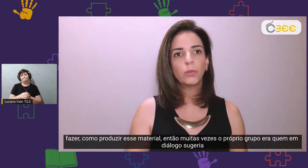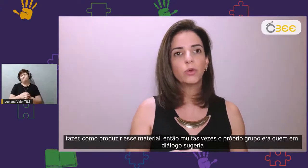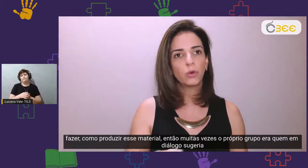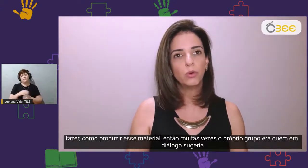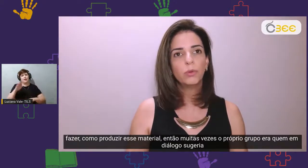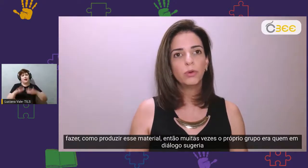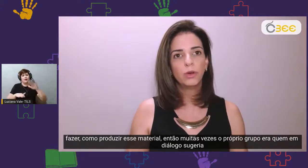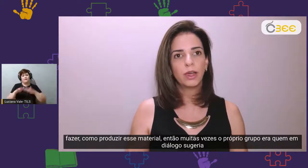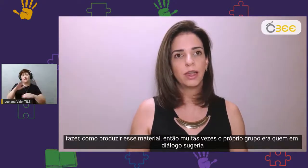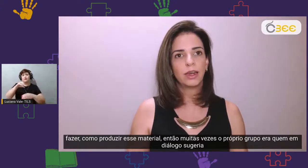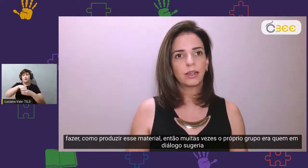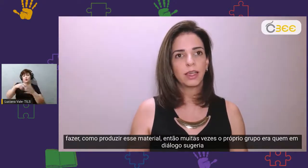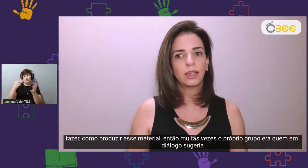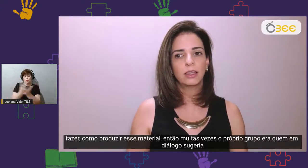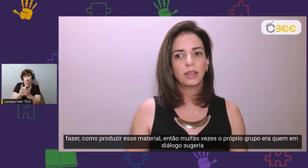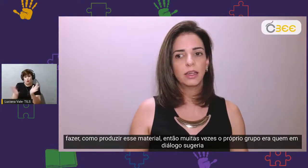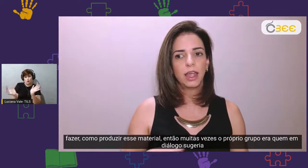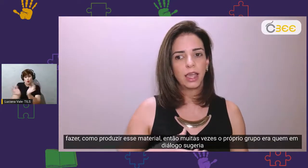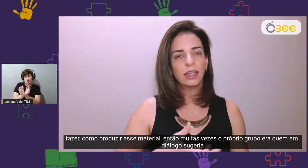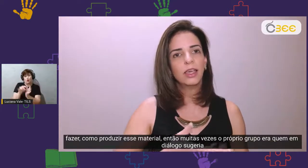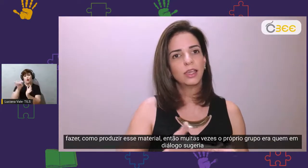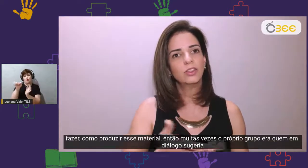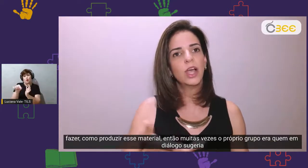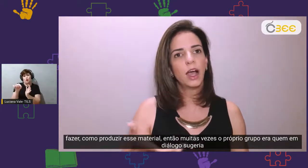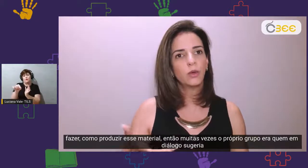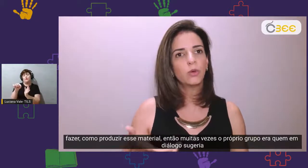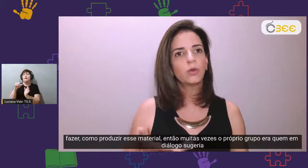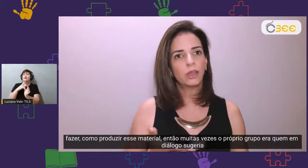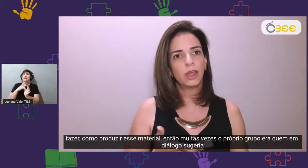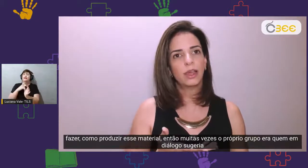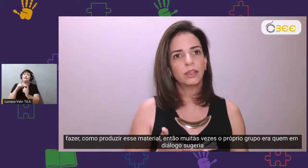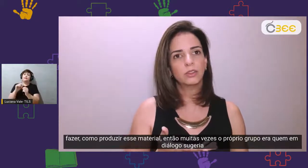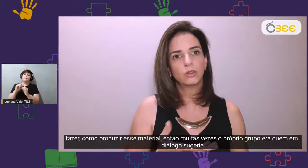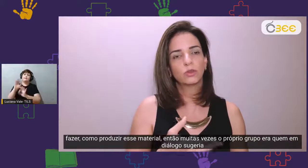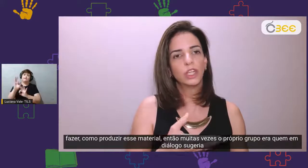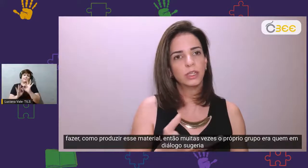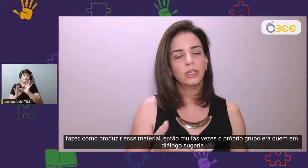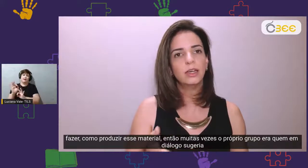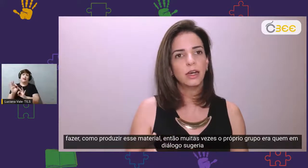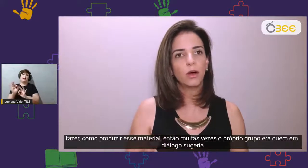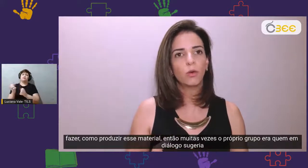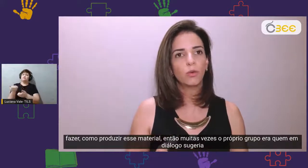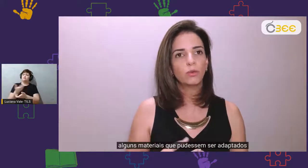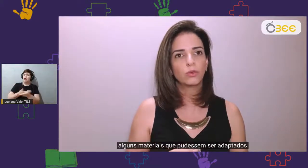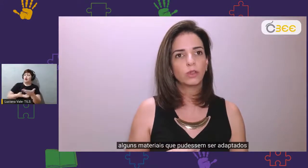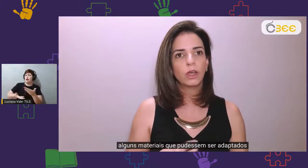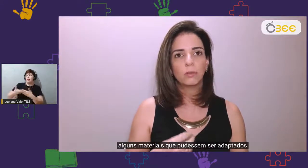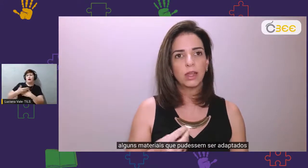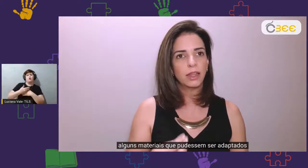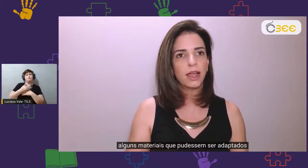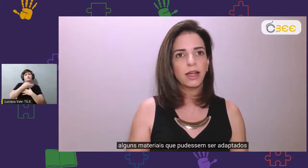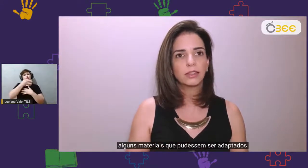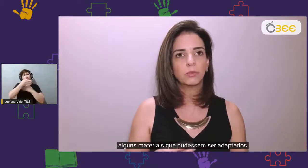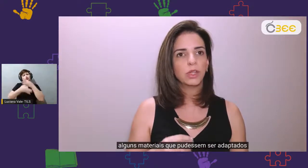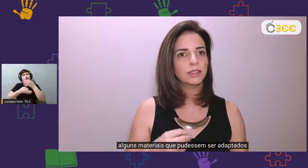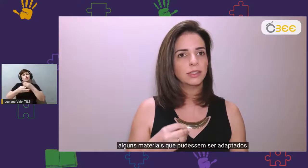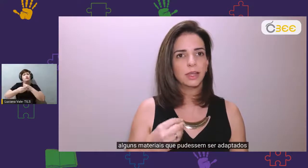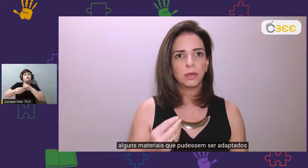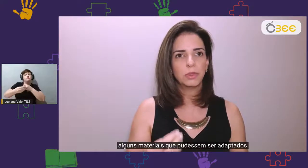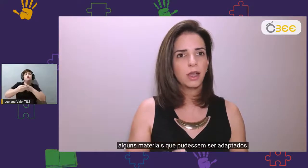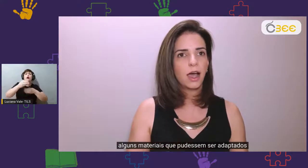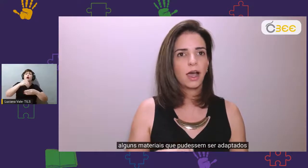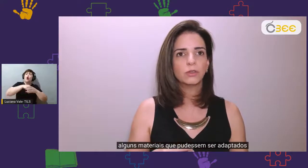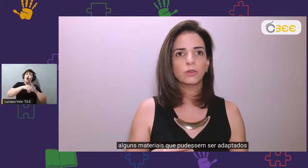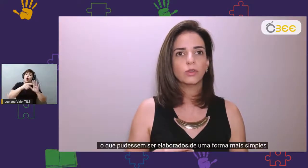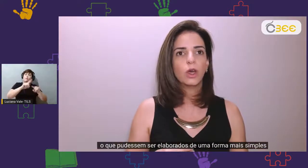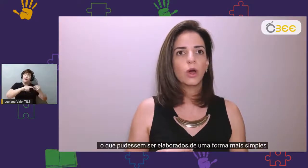o próprio grupo era quem, em diálogo, sugeria alguns materiais que pudessem